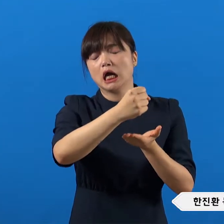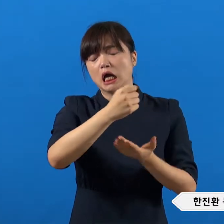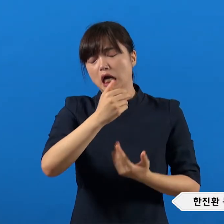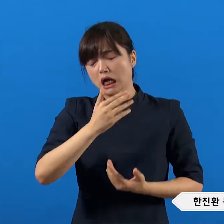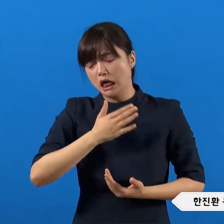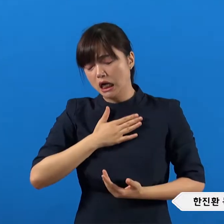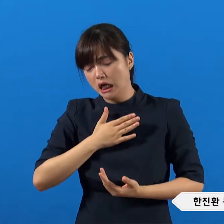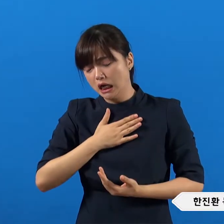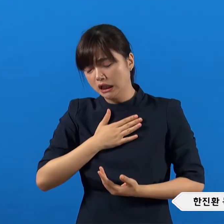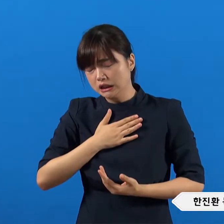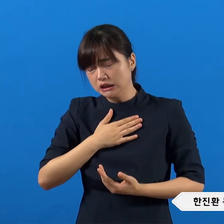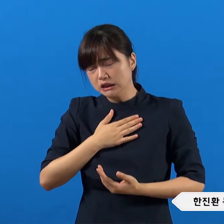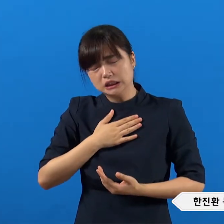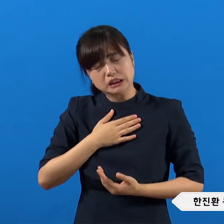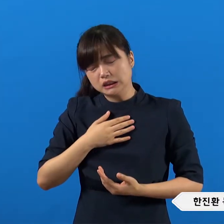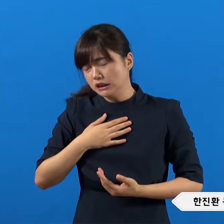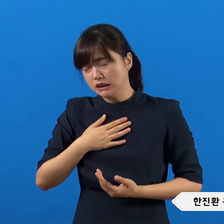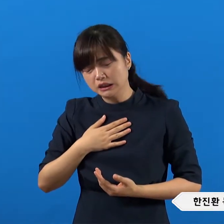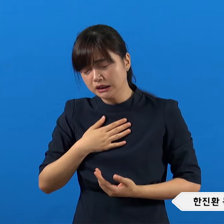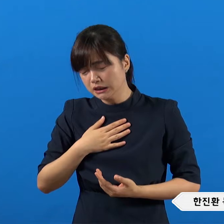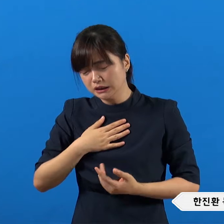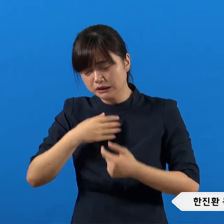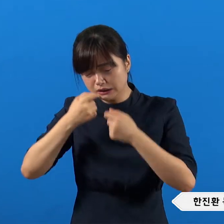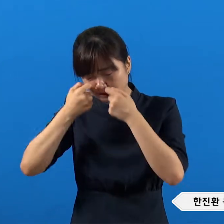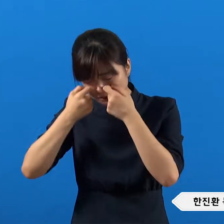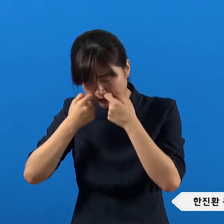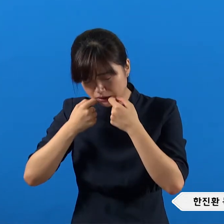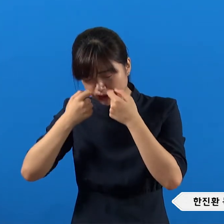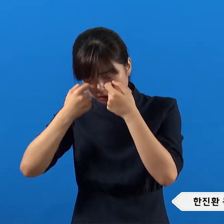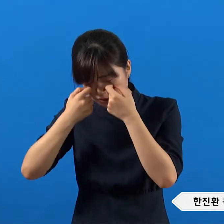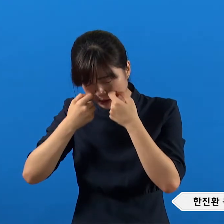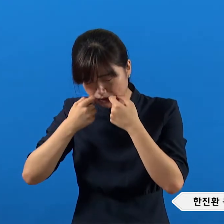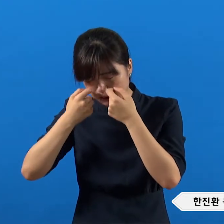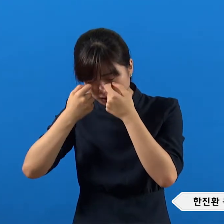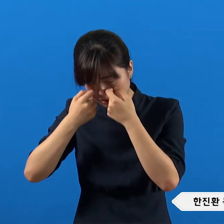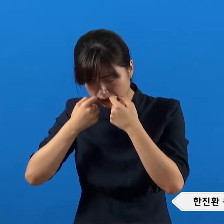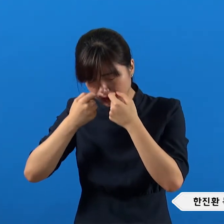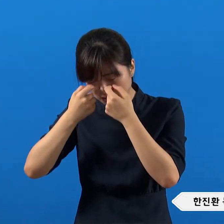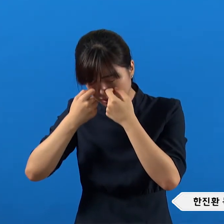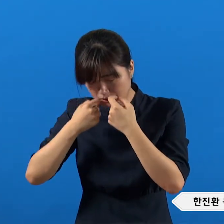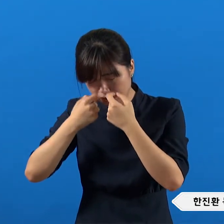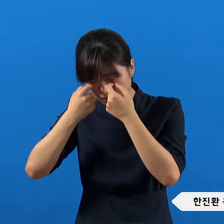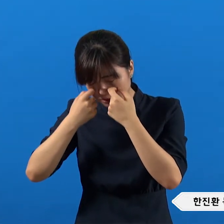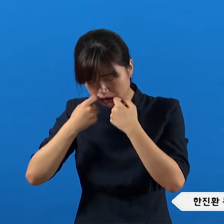집사님이 아파트 모퉁이에서 서서 한참 울었다고 합니다.